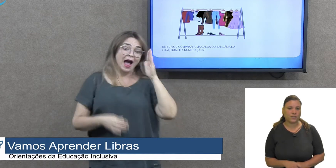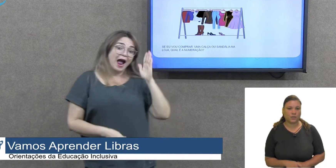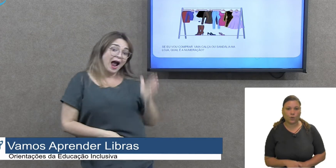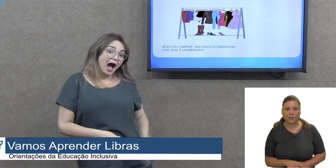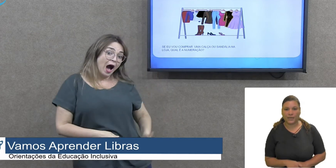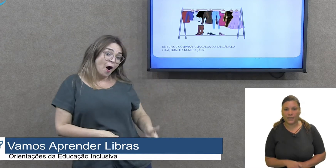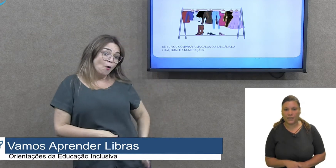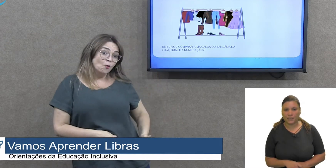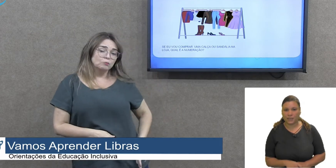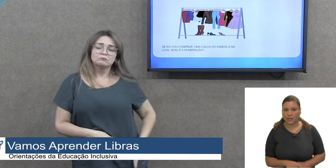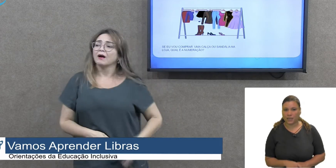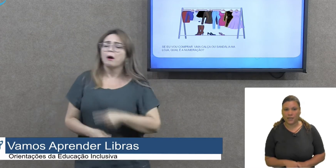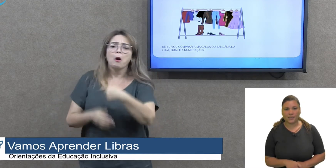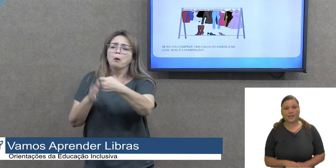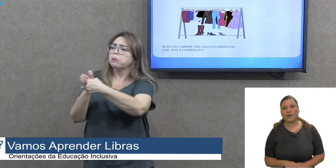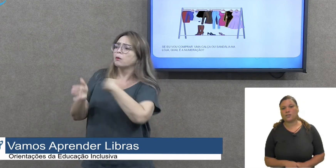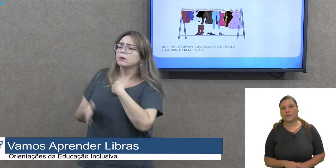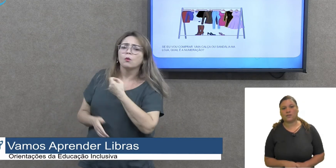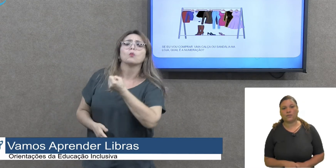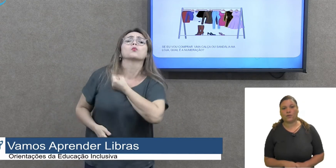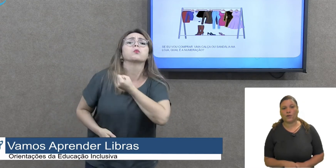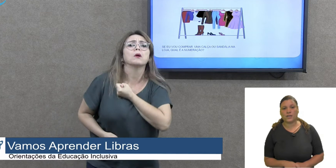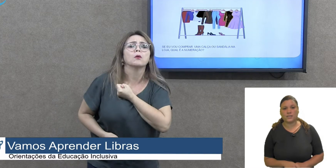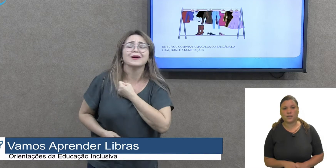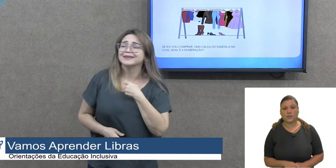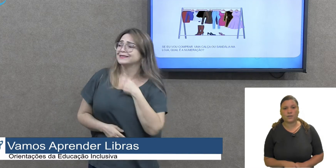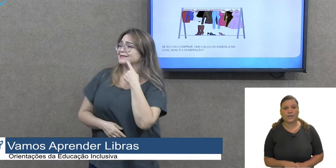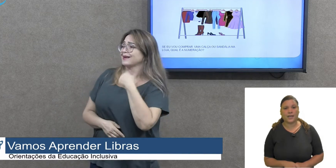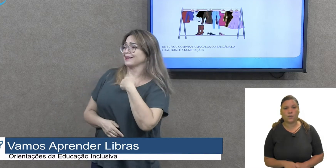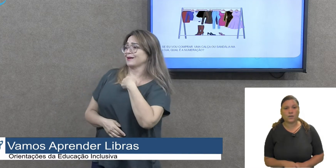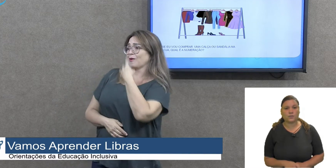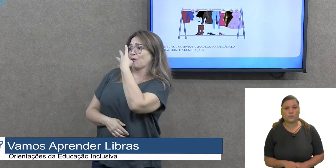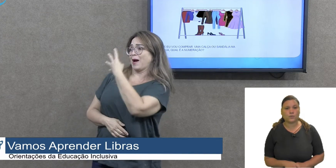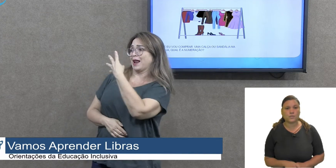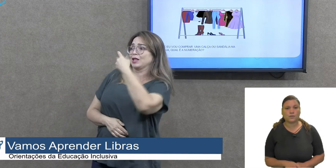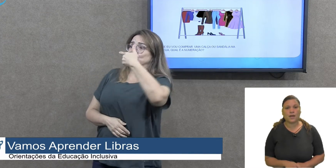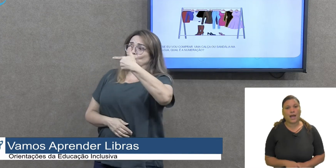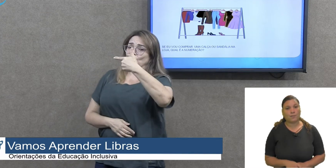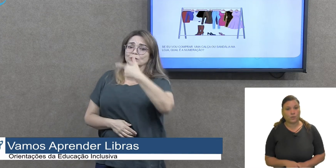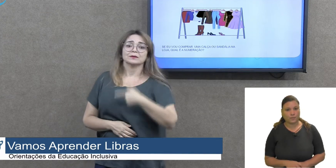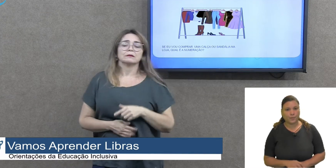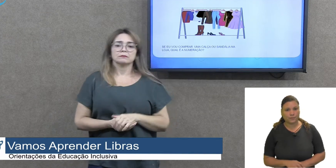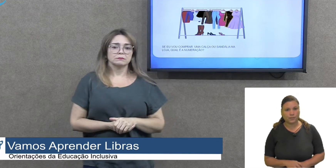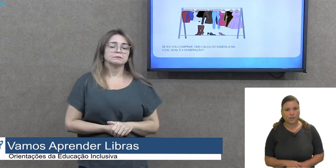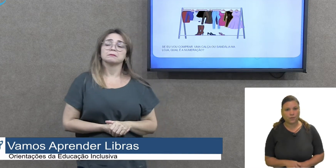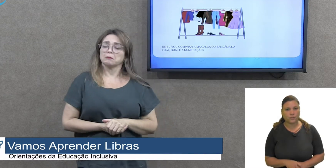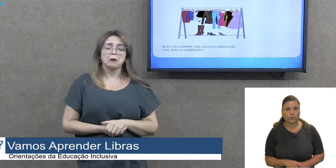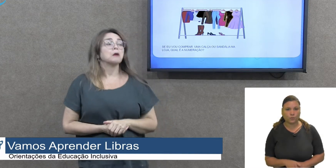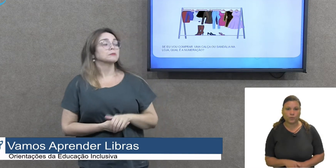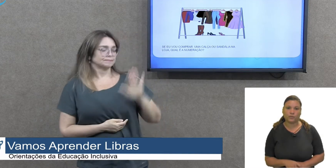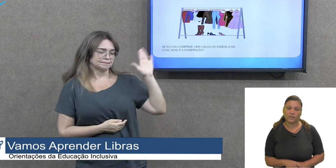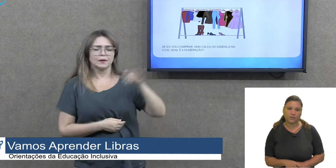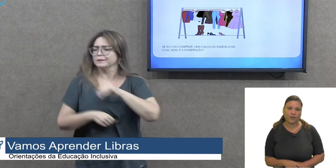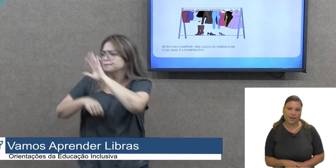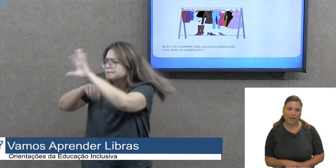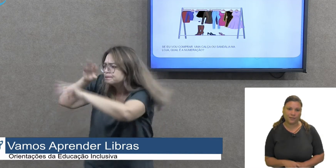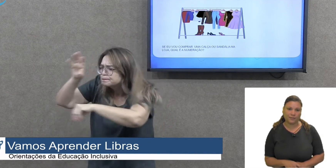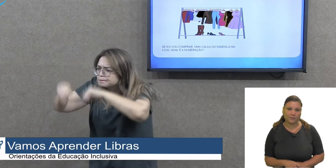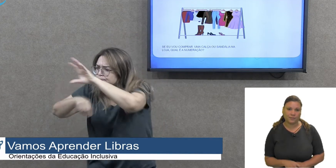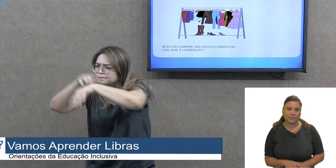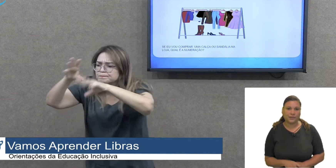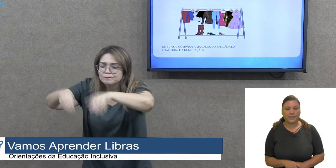ver, nossa, que roupa linda, que calça maravilhosa, eu quero, quanto custa? A moça vai me perguntar qual o seu número, eu vou ter que